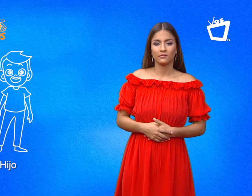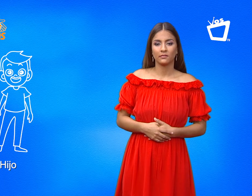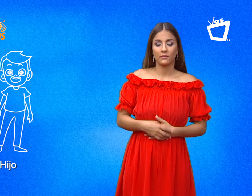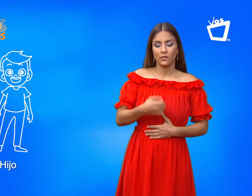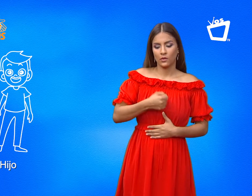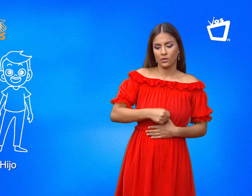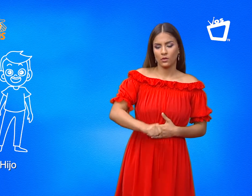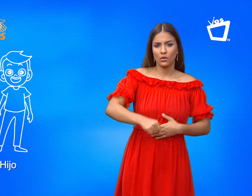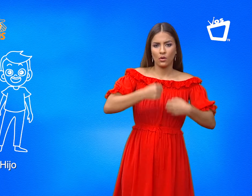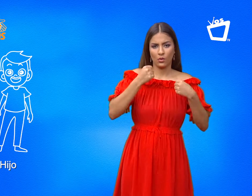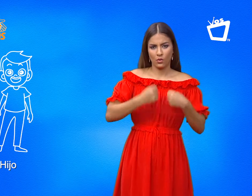hijo